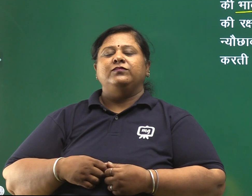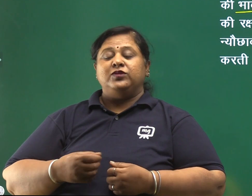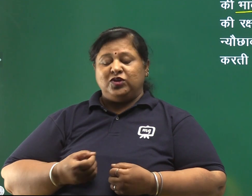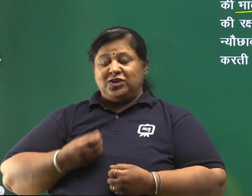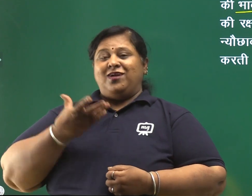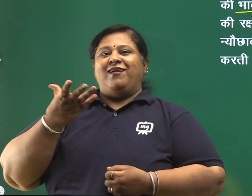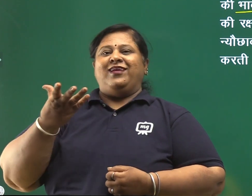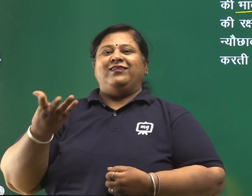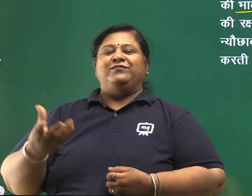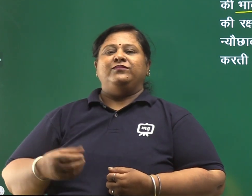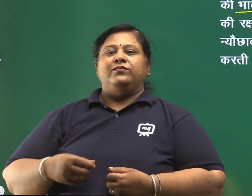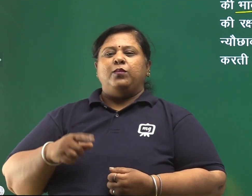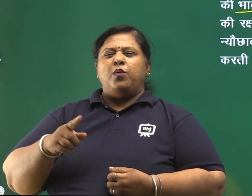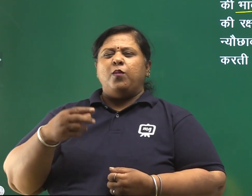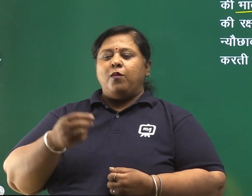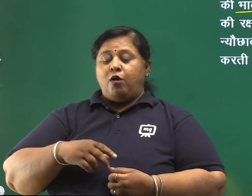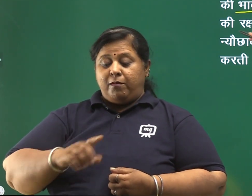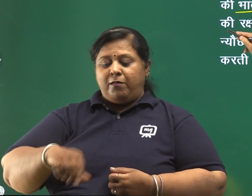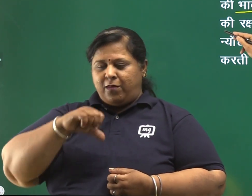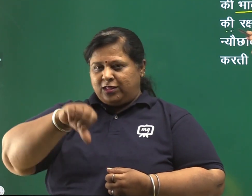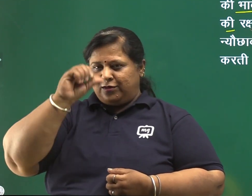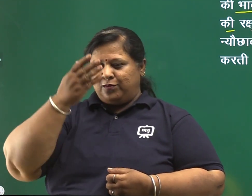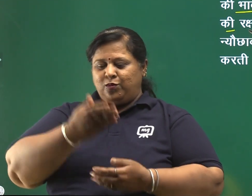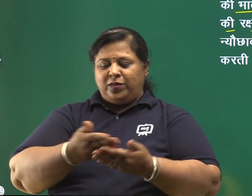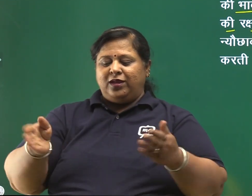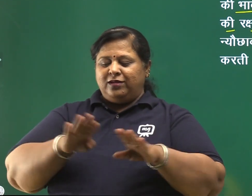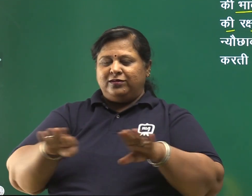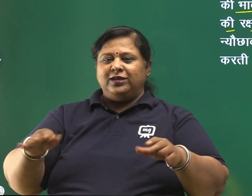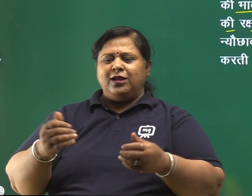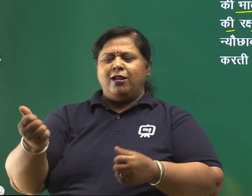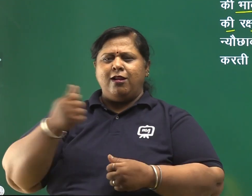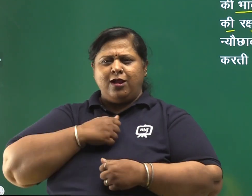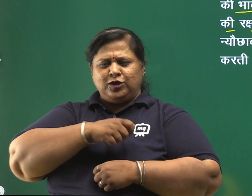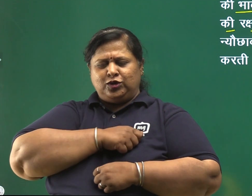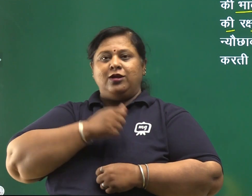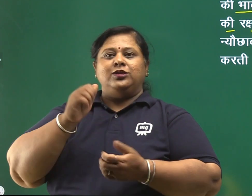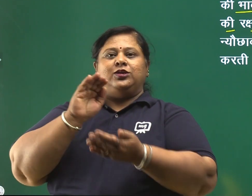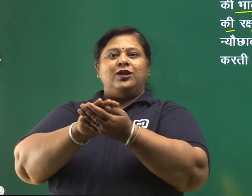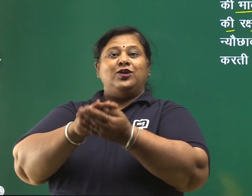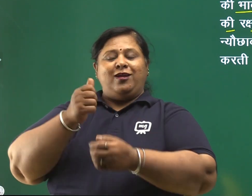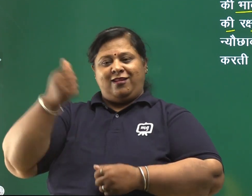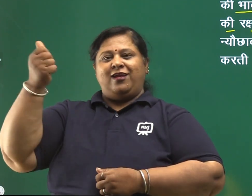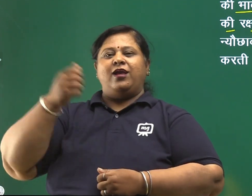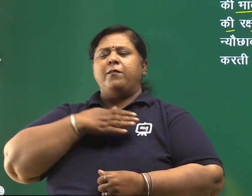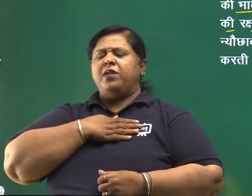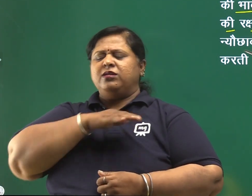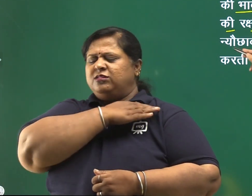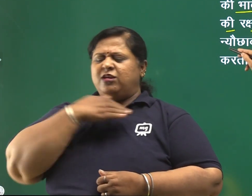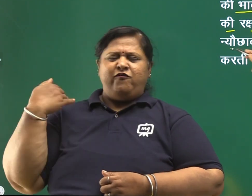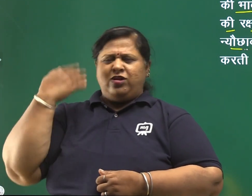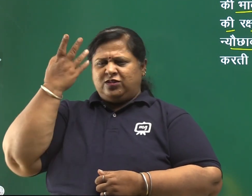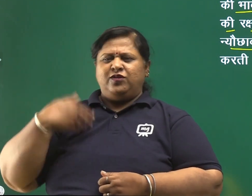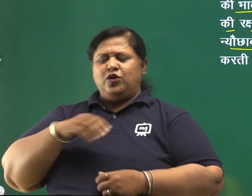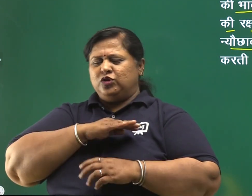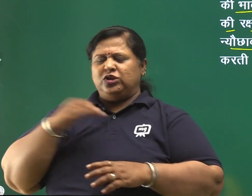जगाने तथा मातृभूमि की रक्षा के लिए अपना सर्वस्व